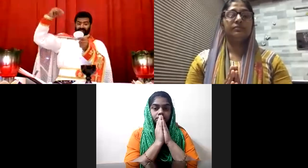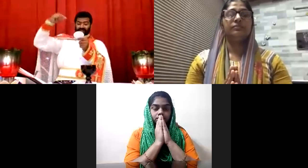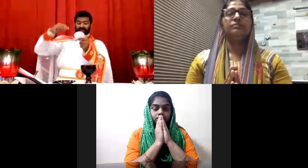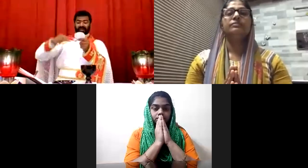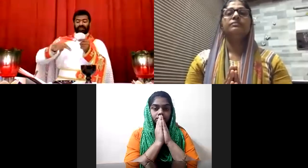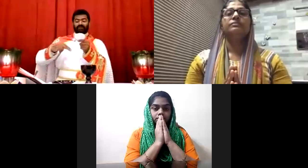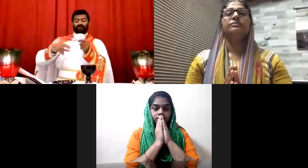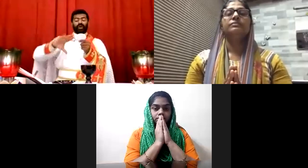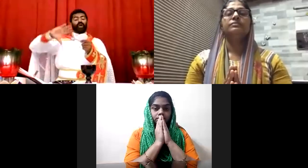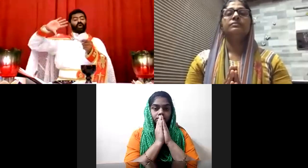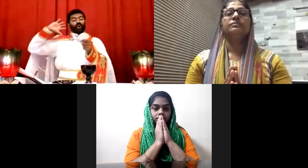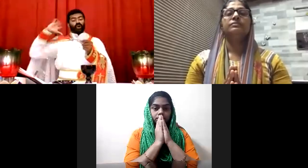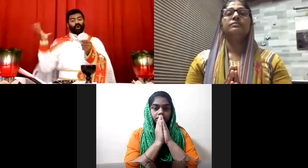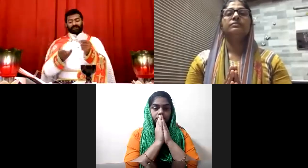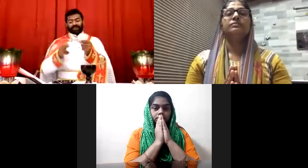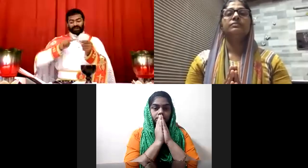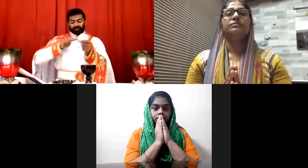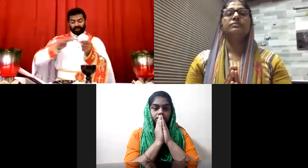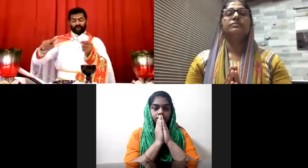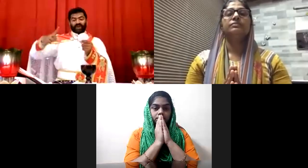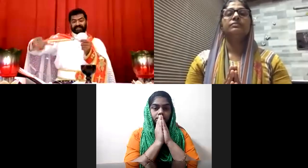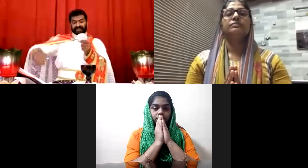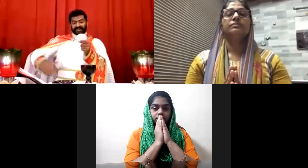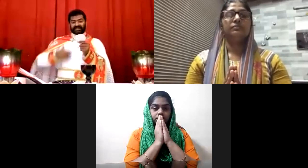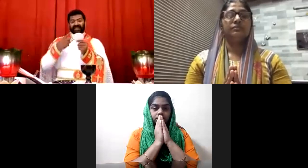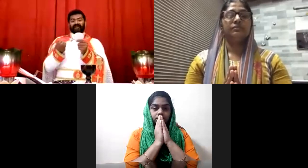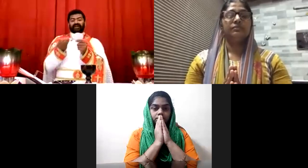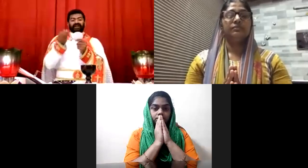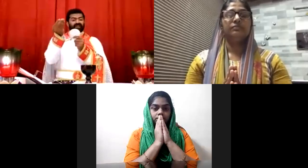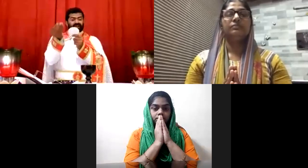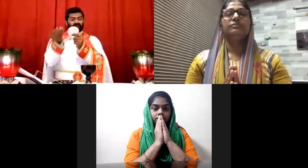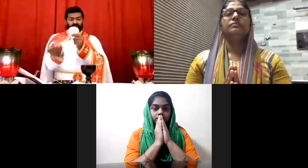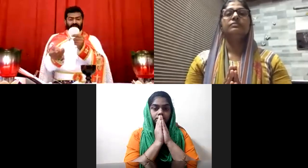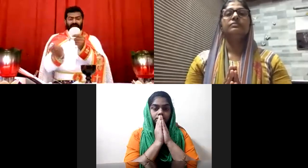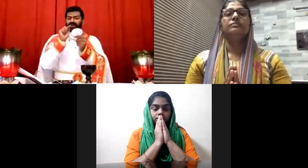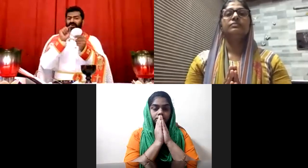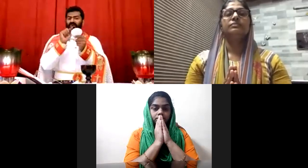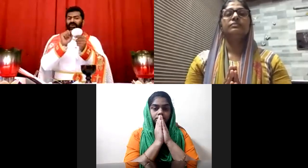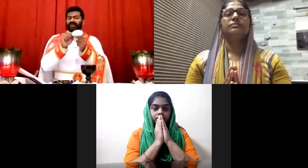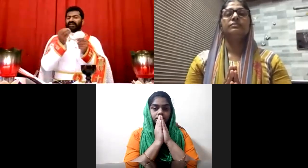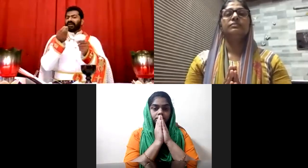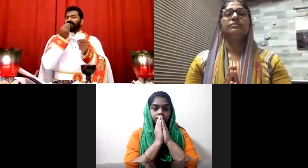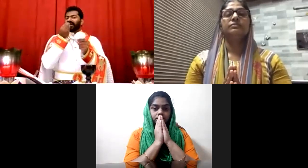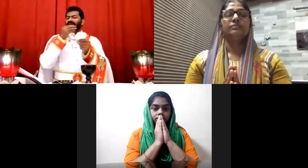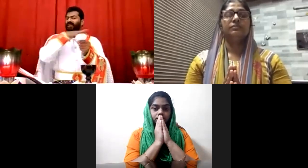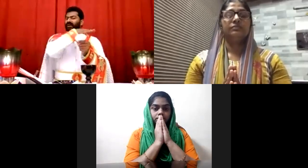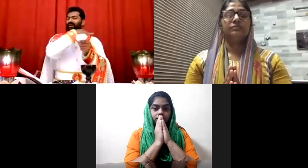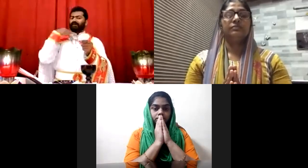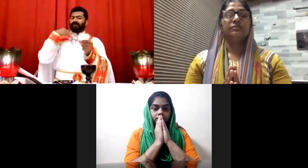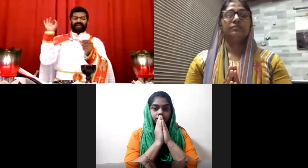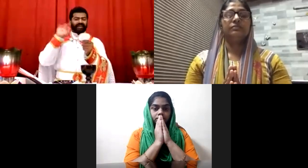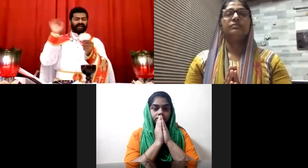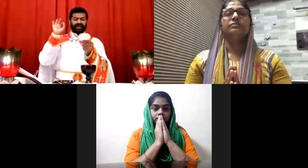നിന്ന് ഇറങ്ങിയതും ലോകത്തിന് മുഴുവൻ ജീവൻ നൽകുന്നതുമാകുന്നു. ഇത്